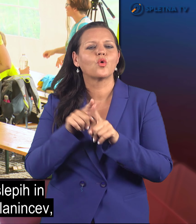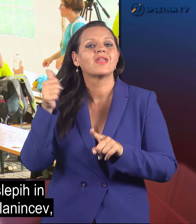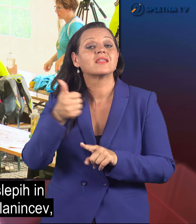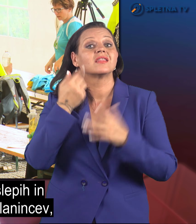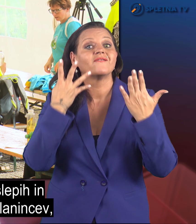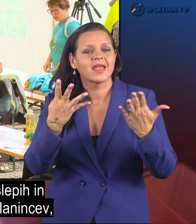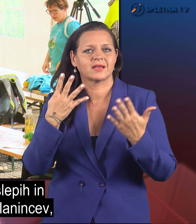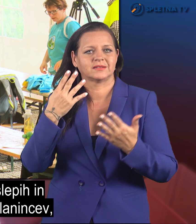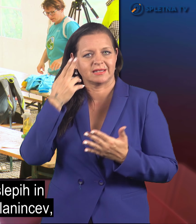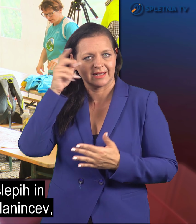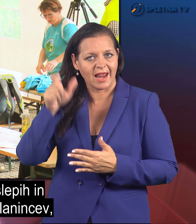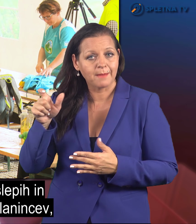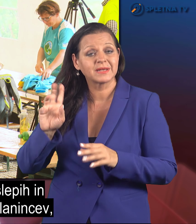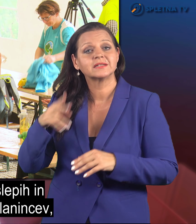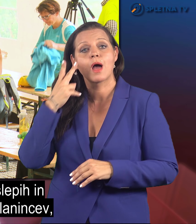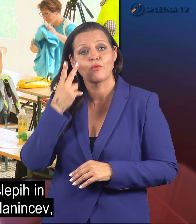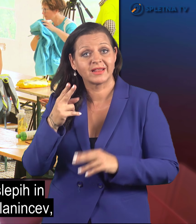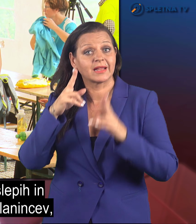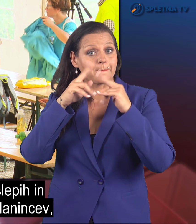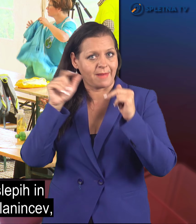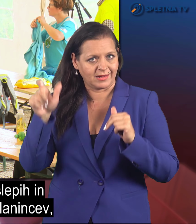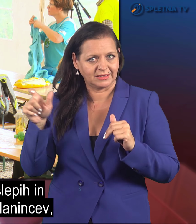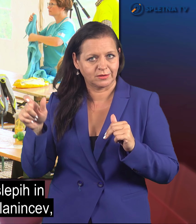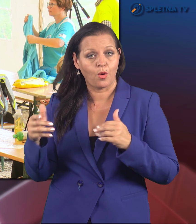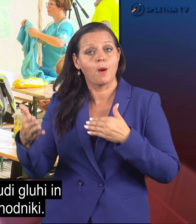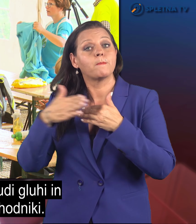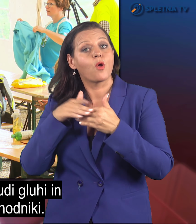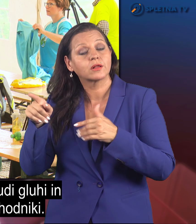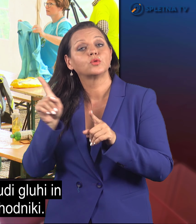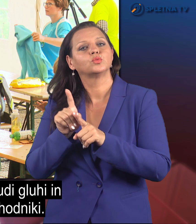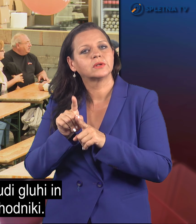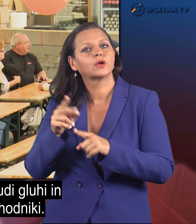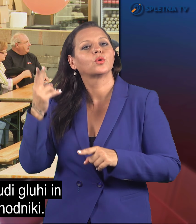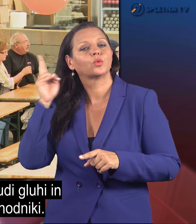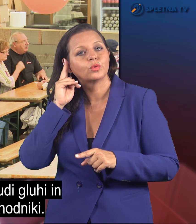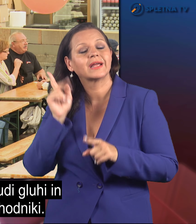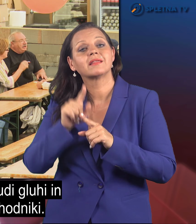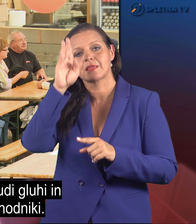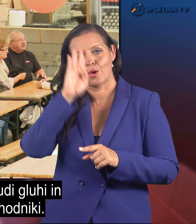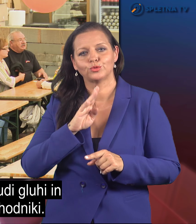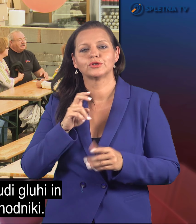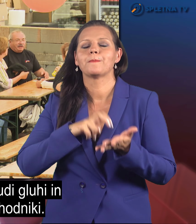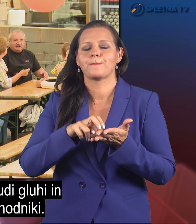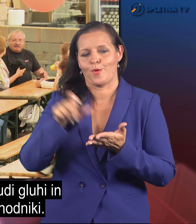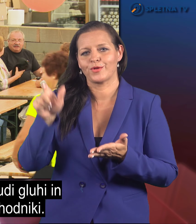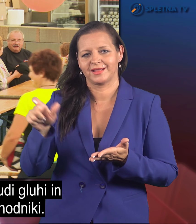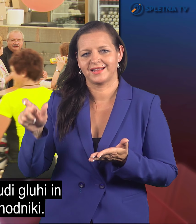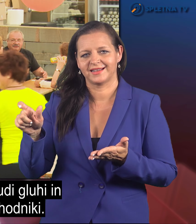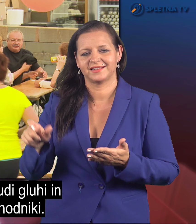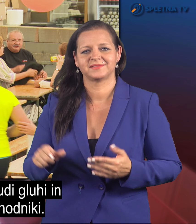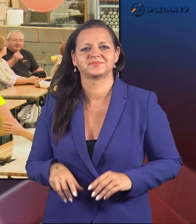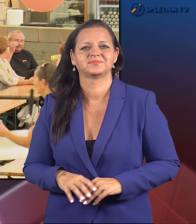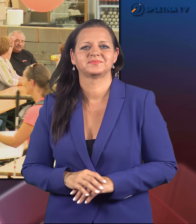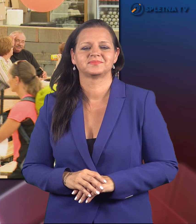kot 91 slepih in slabovidnih planincev, poleg njih pa tudi gluhi in naglušni pohodniki.